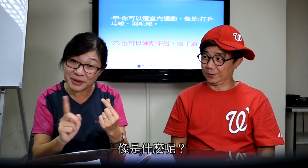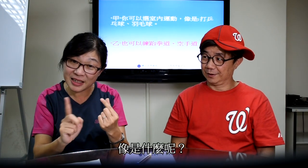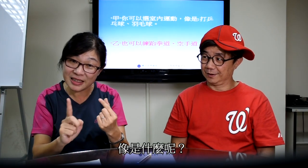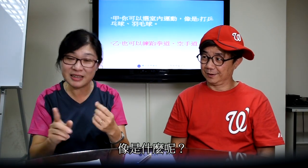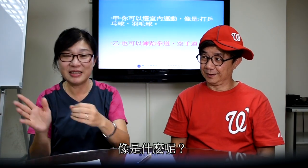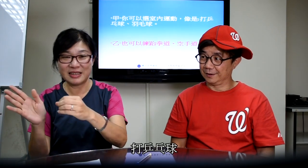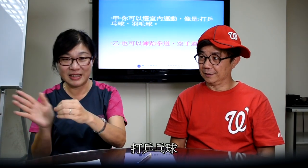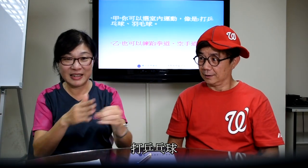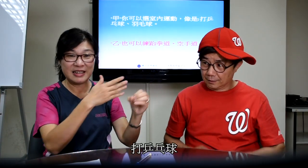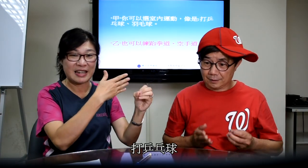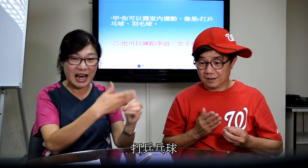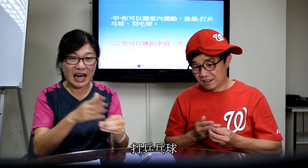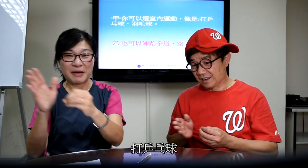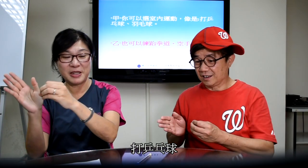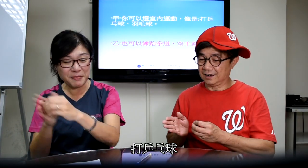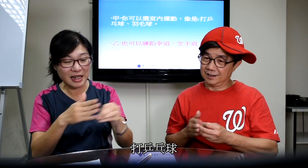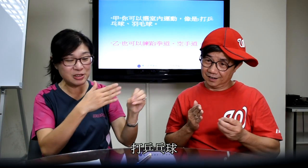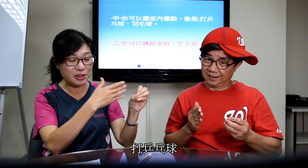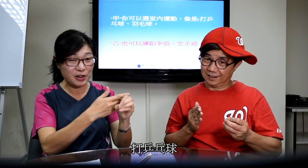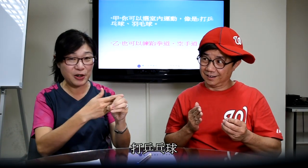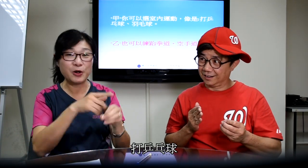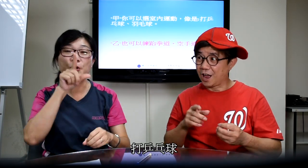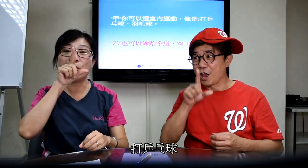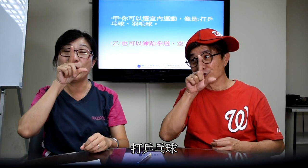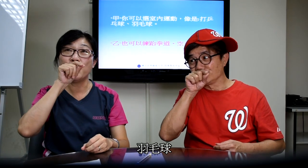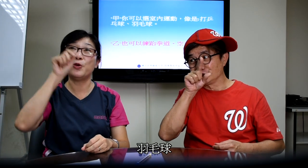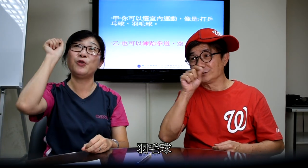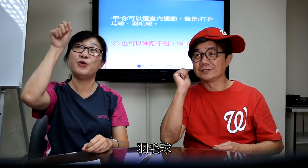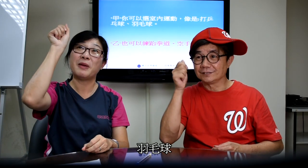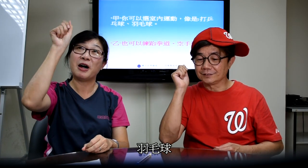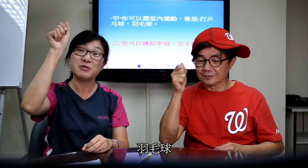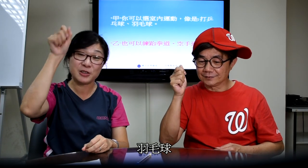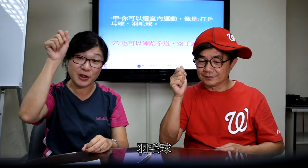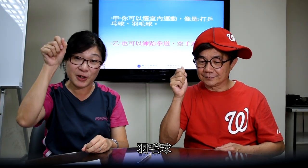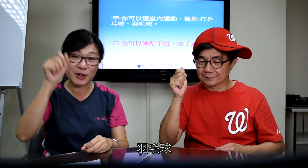呢？打乒乓球、羽毛球，